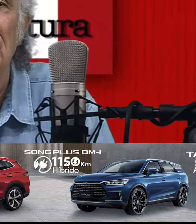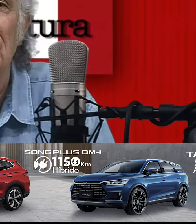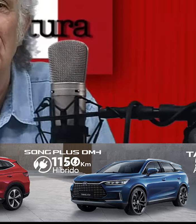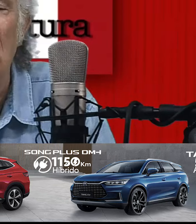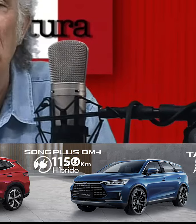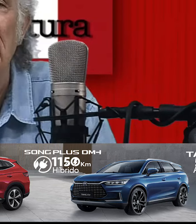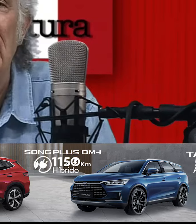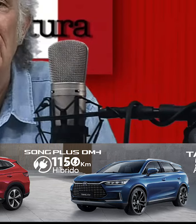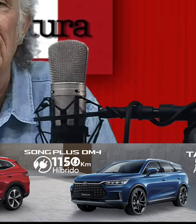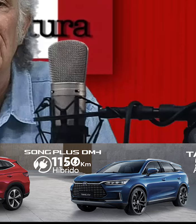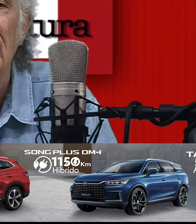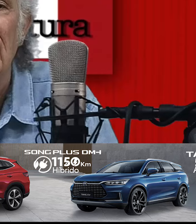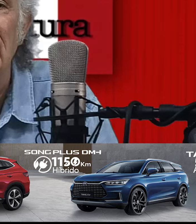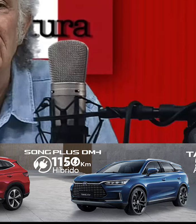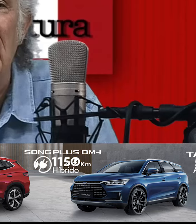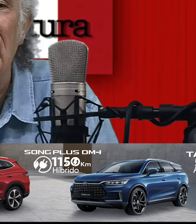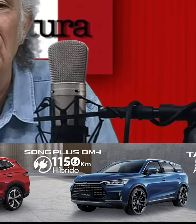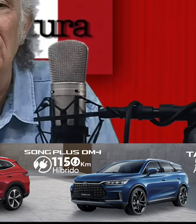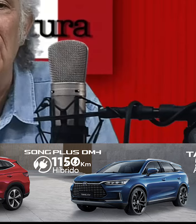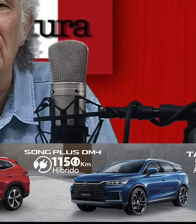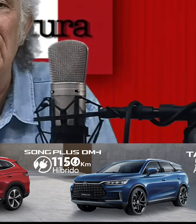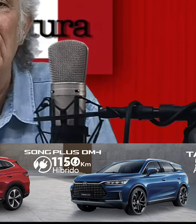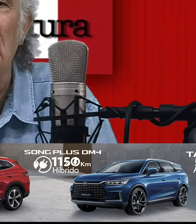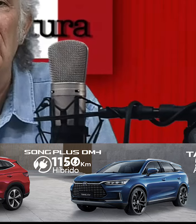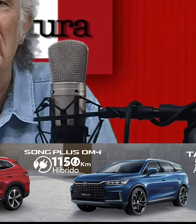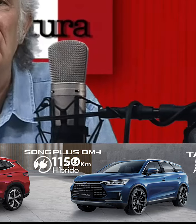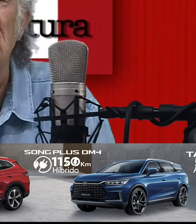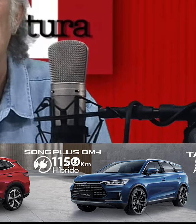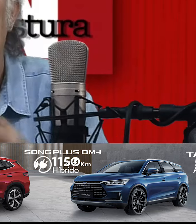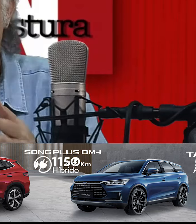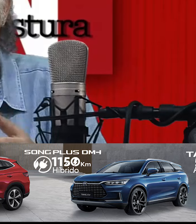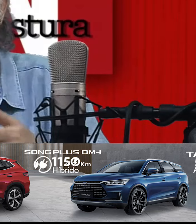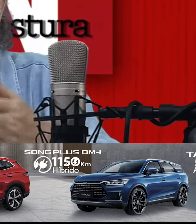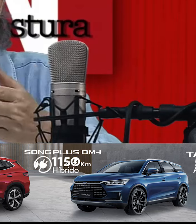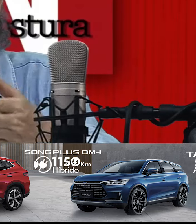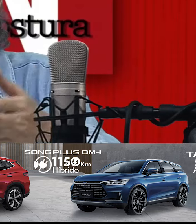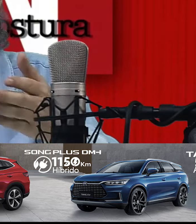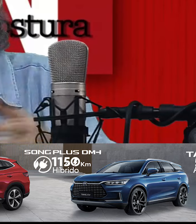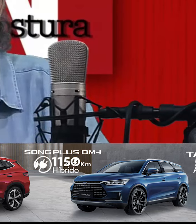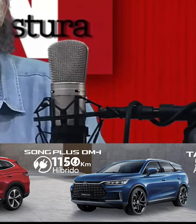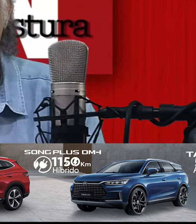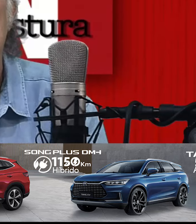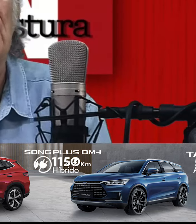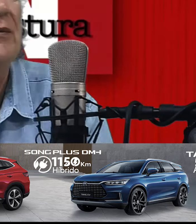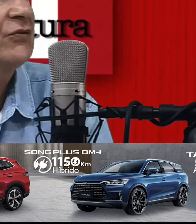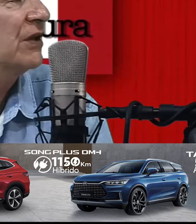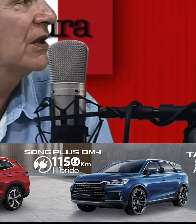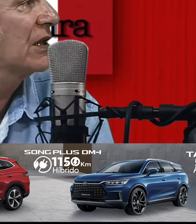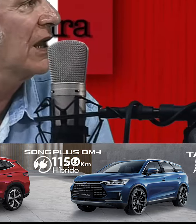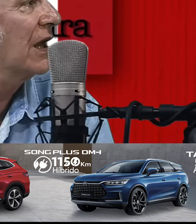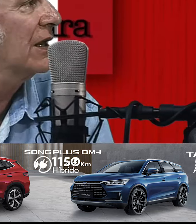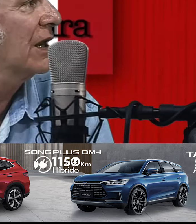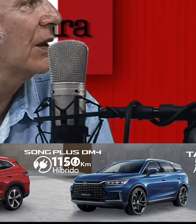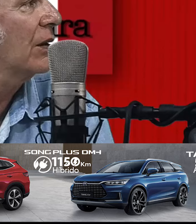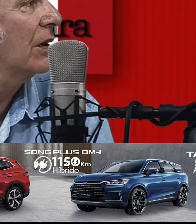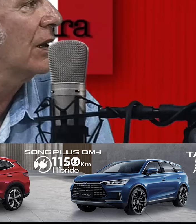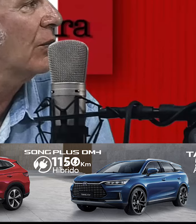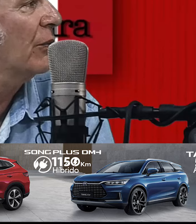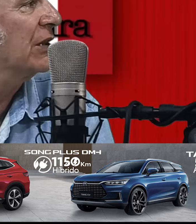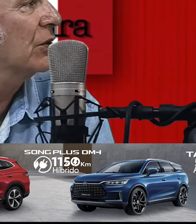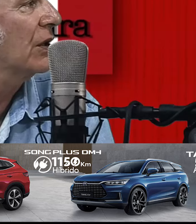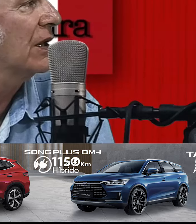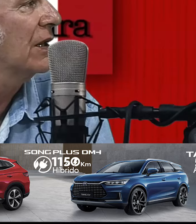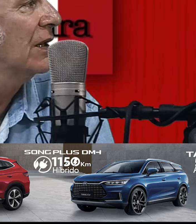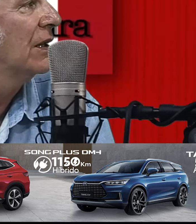y muy bien editado, la verdad que muy agradecido. A partir, después de eso me dieron el premio, si lo tenés ahí,